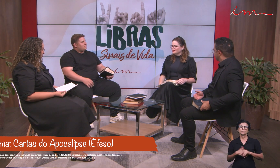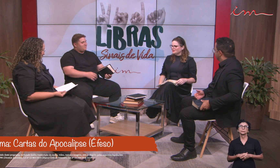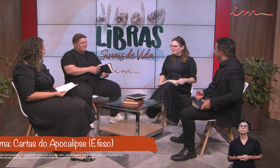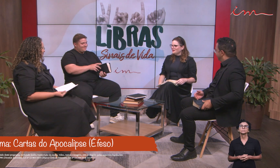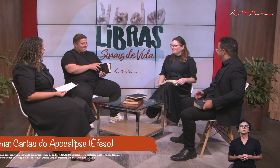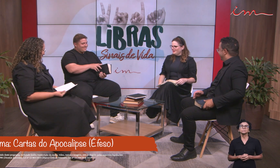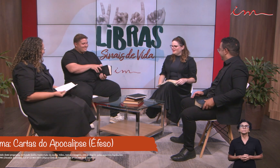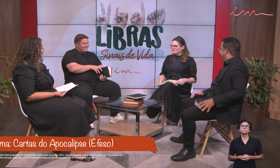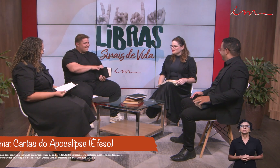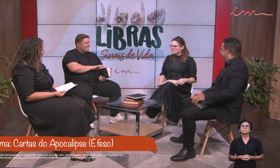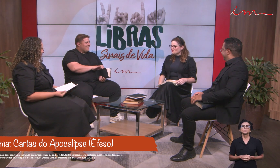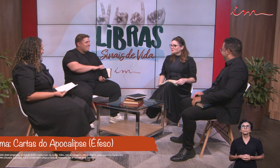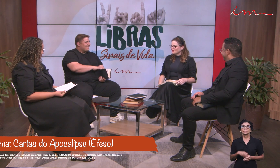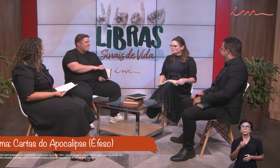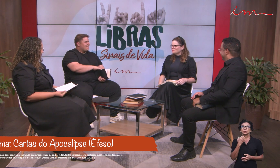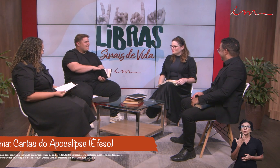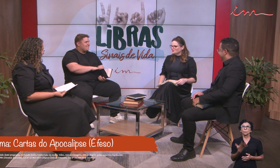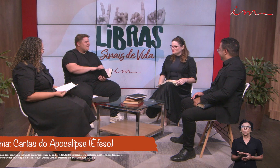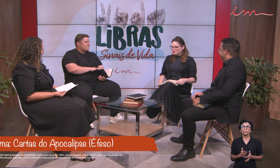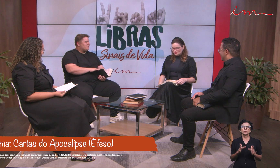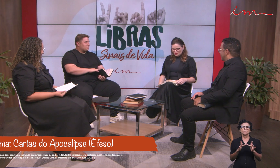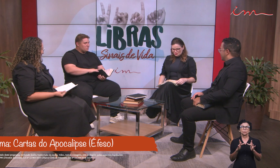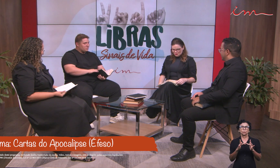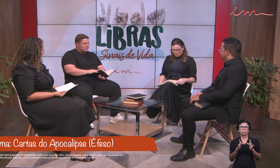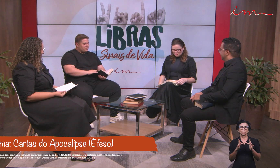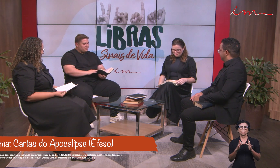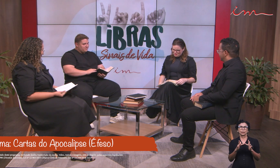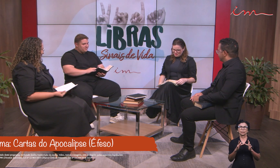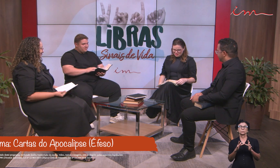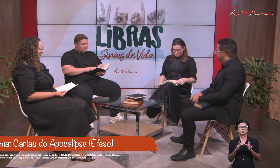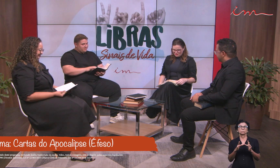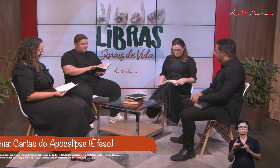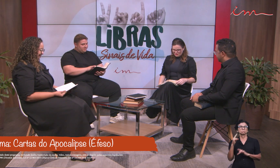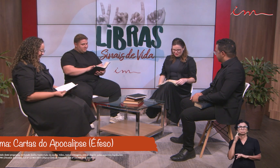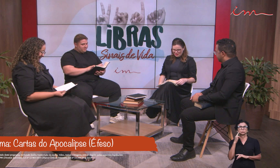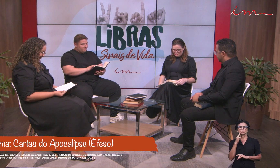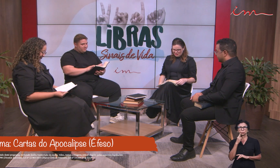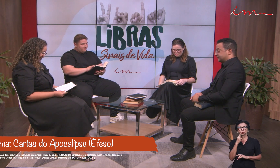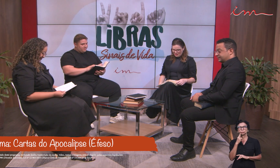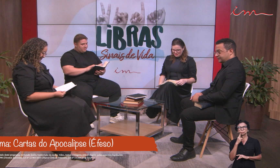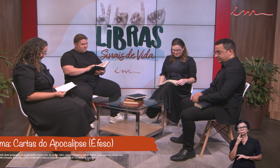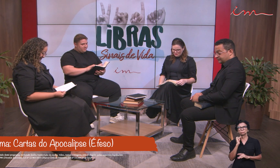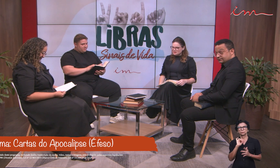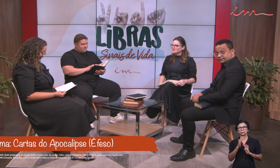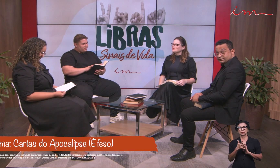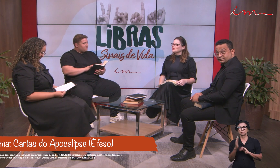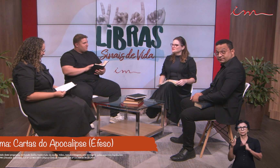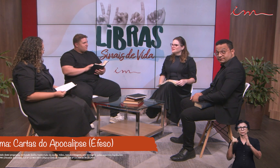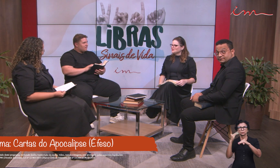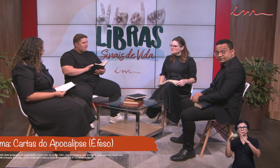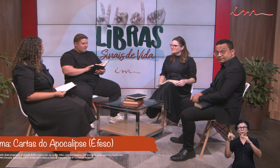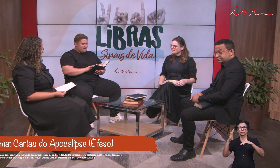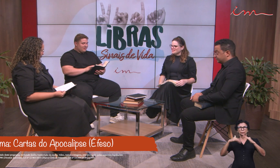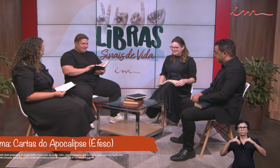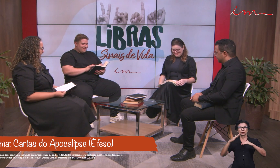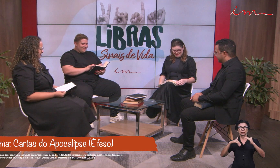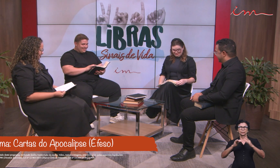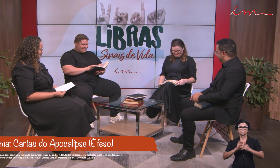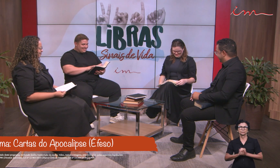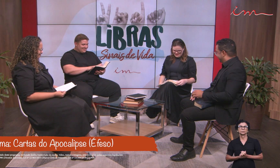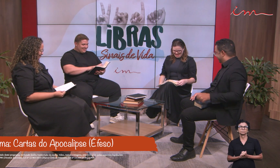que tem Uhum. é você ter o contato com o O surdo. surdo e você desenvolve Sim. habilidades que você nem imaginaria que